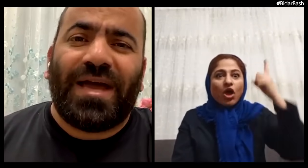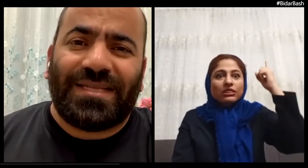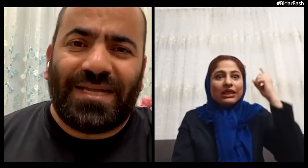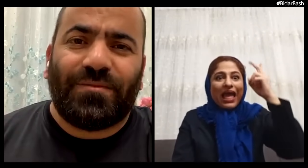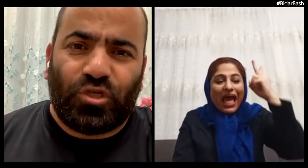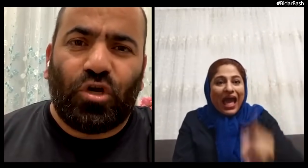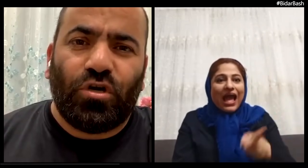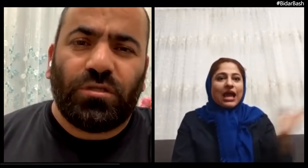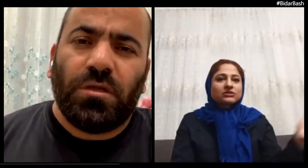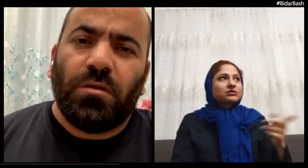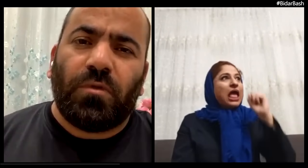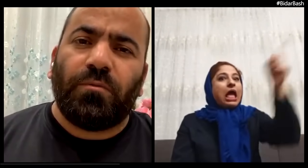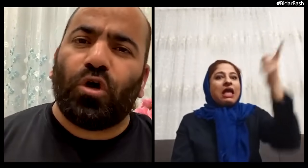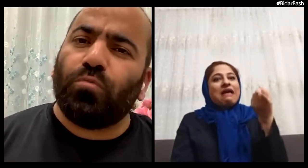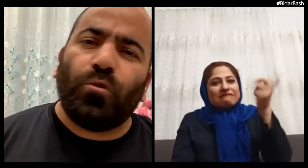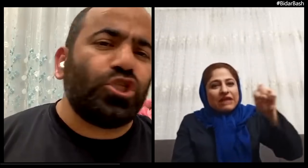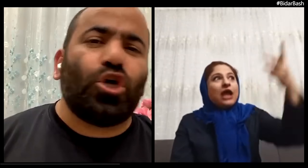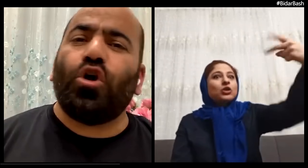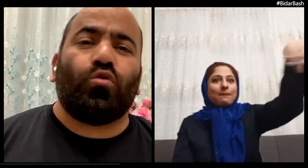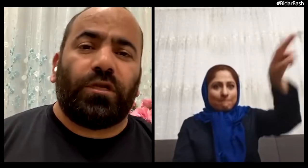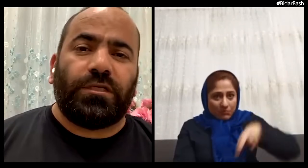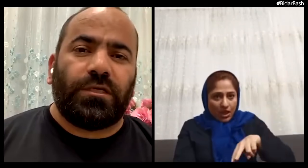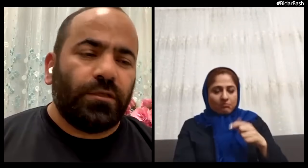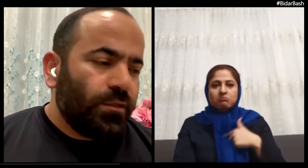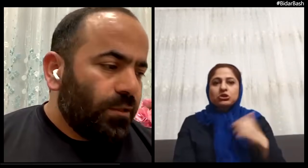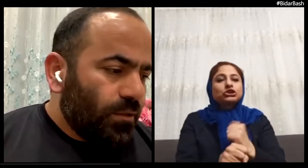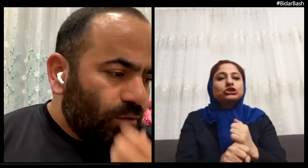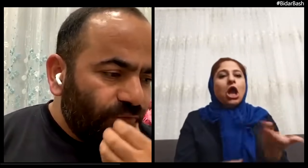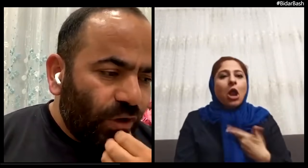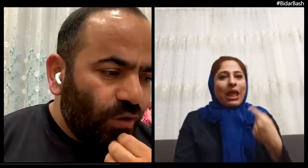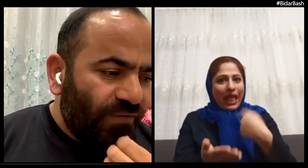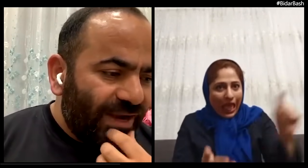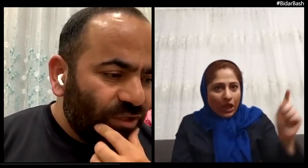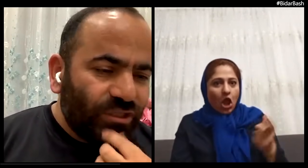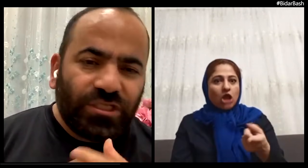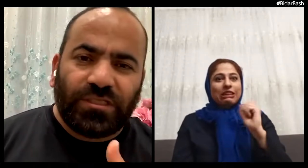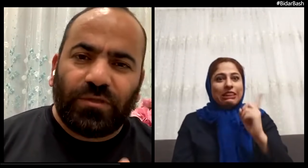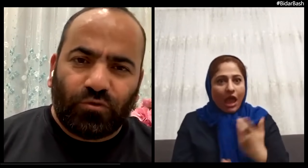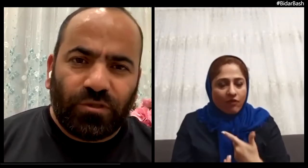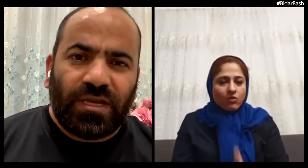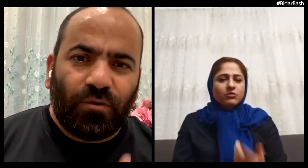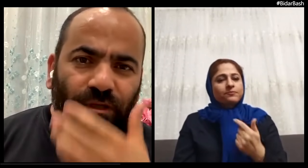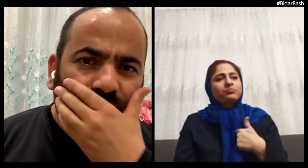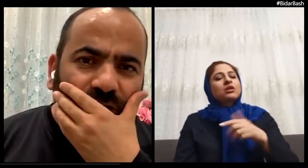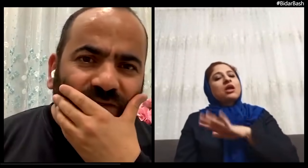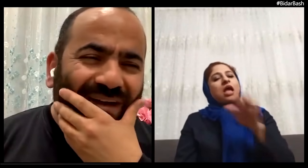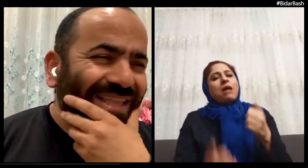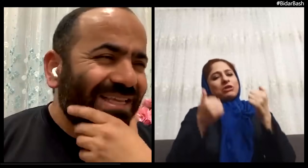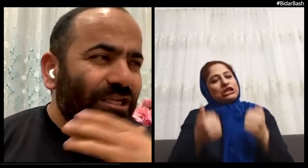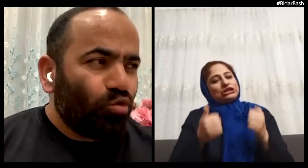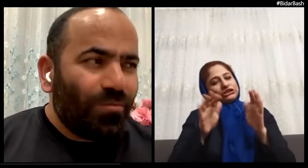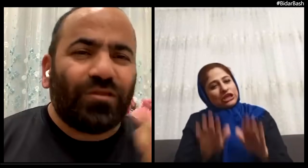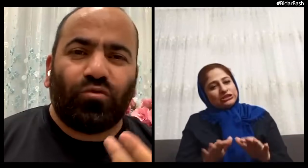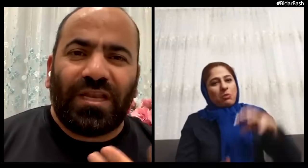فردا برگرده بیاد ببین میخواد با ما چیکار کنه دیگه. گفت که آقا فردا نشسته بودم جلو در پادگان که